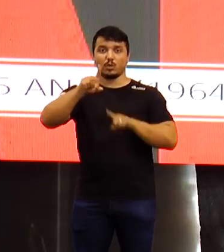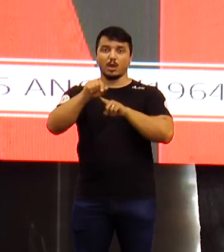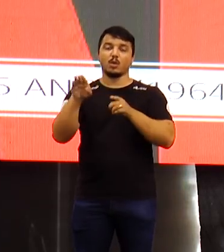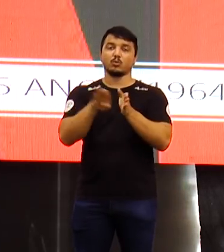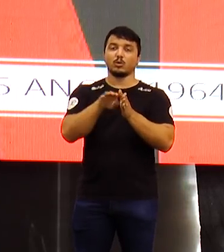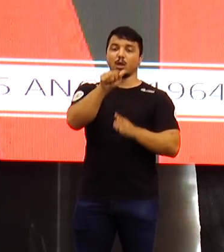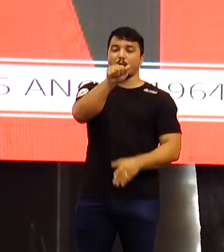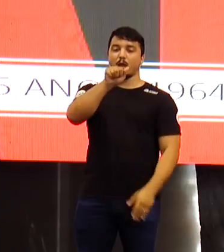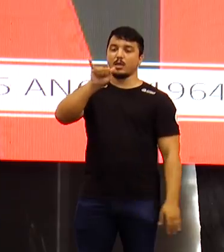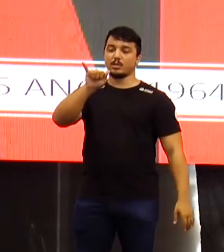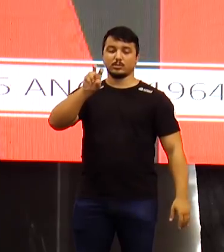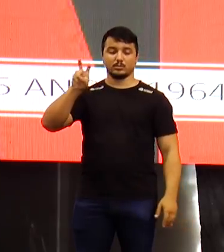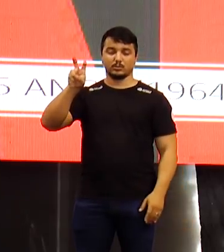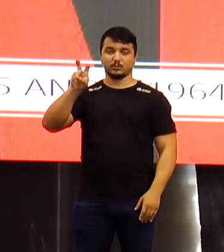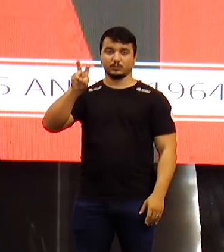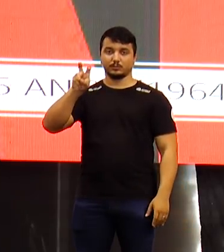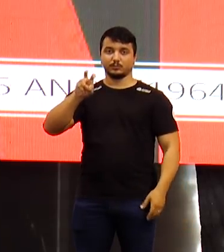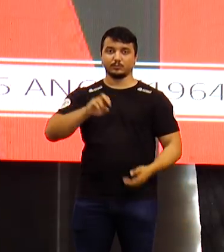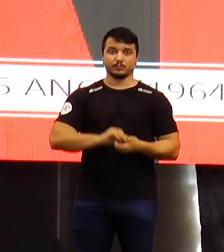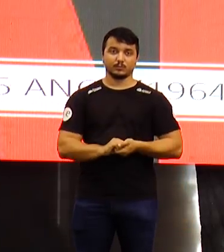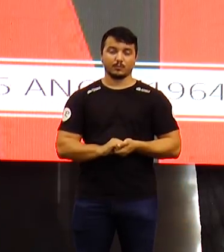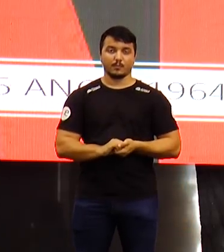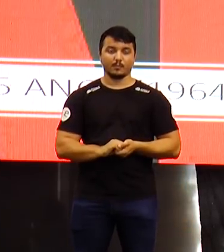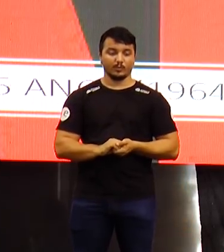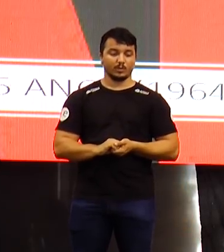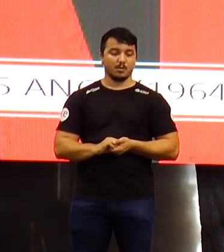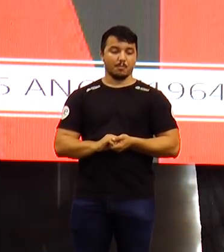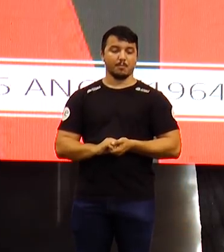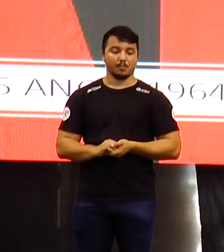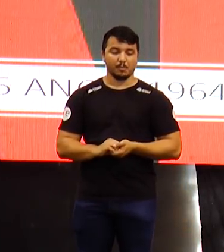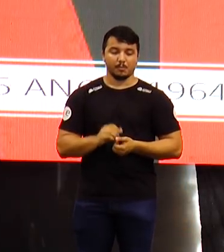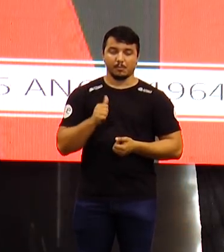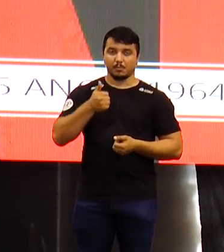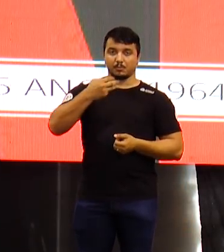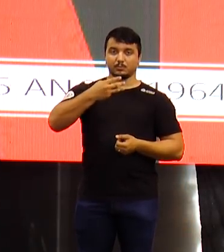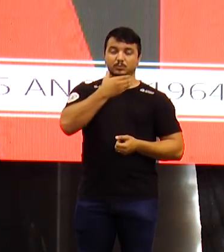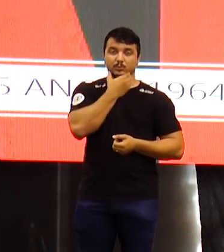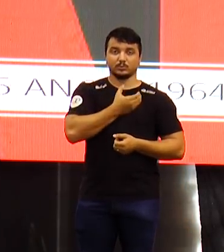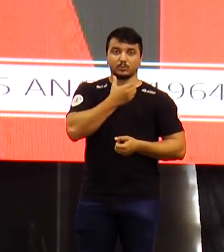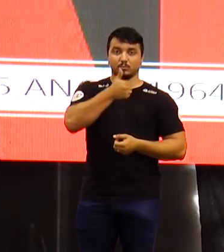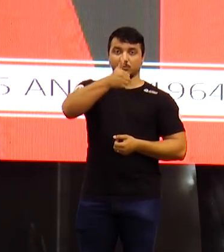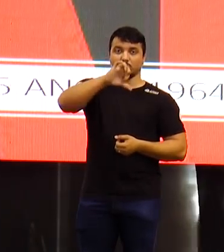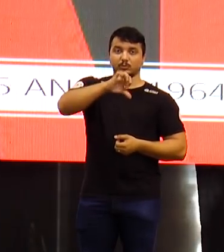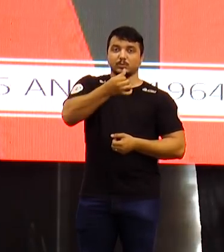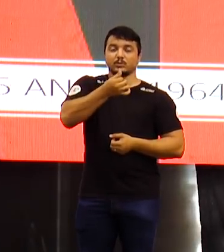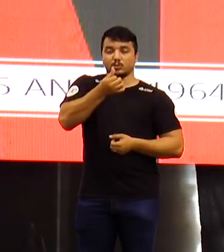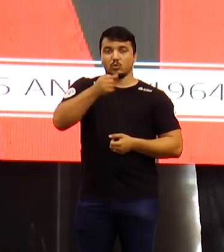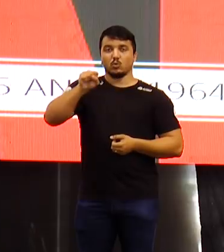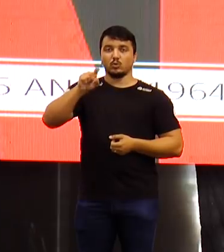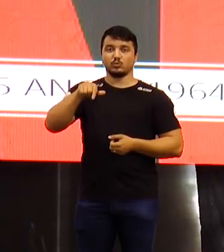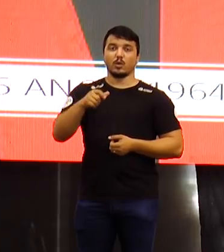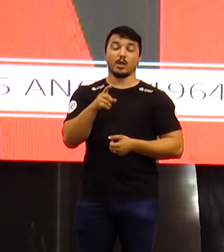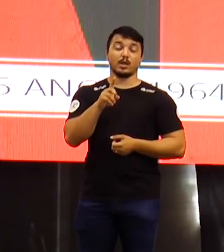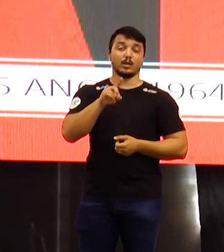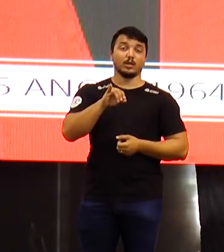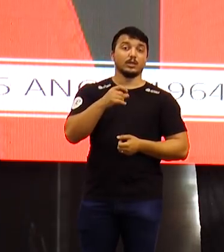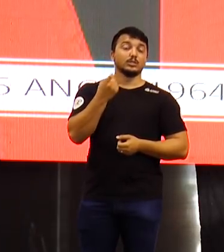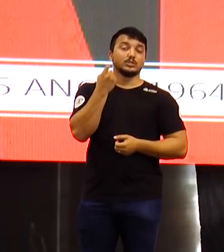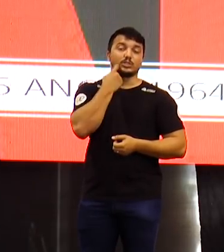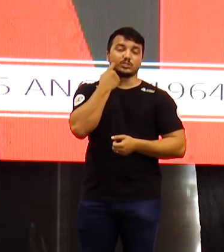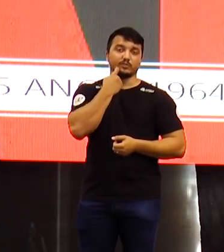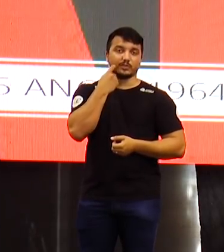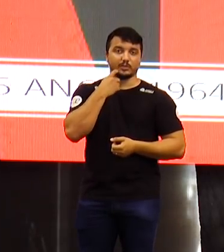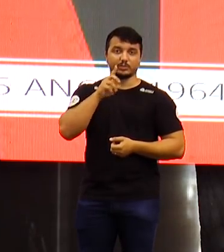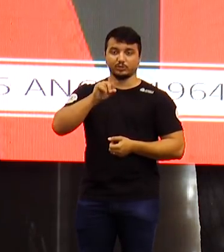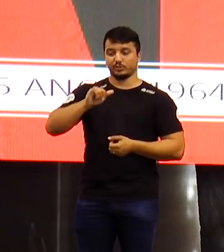ato institucional número 5, 13 de dezembro de 68, foi uma sexta-feira 13,